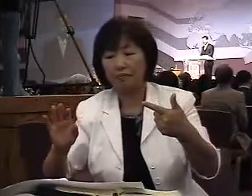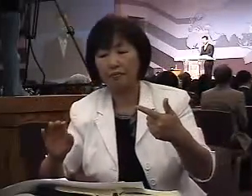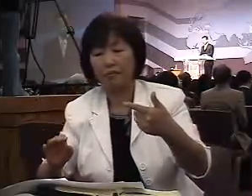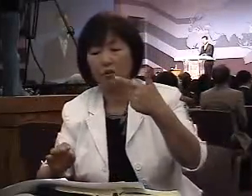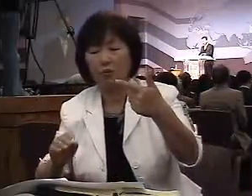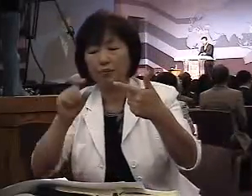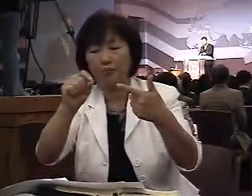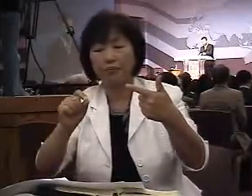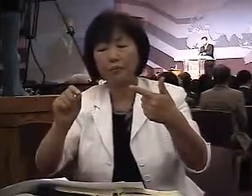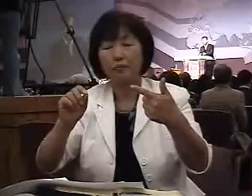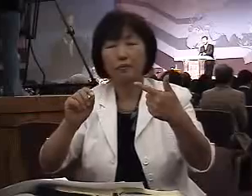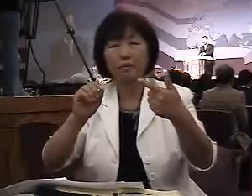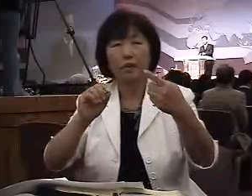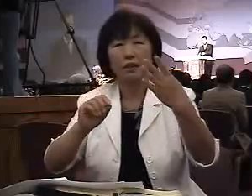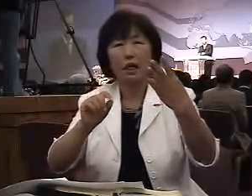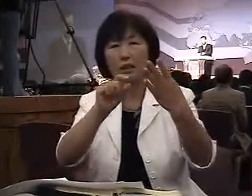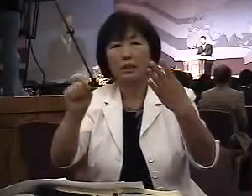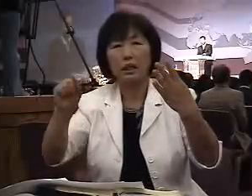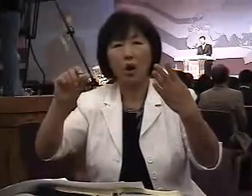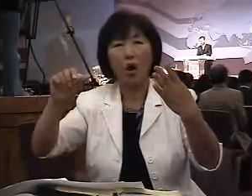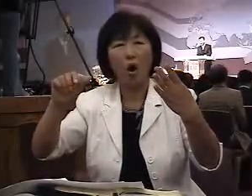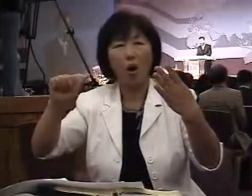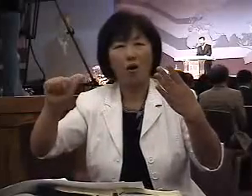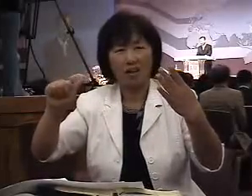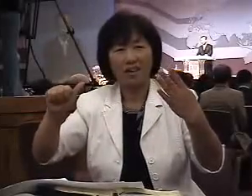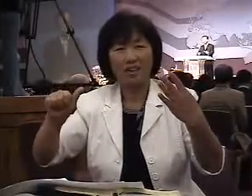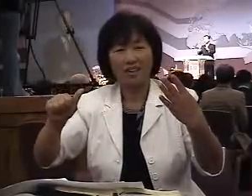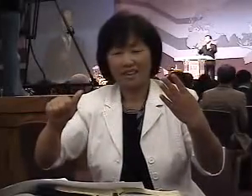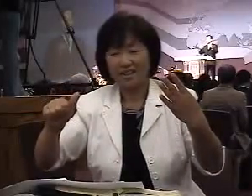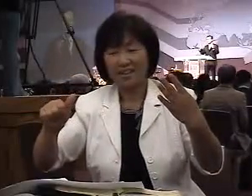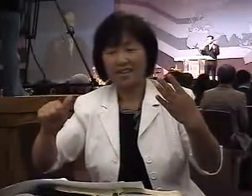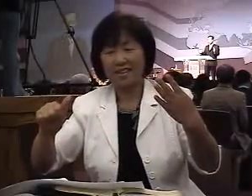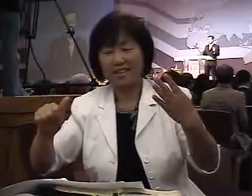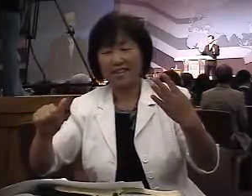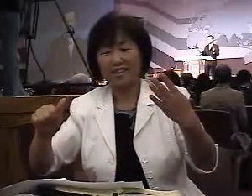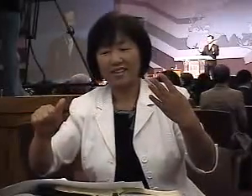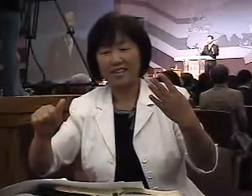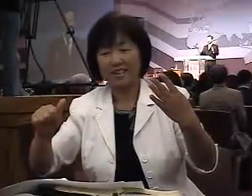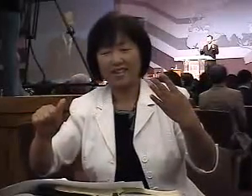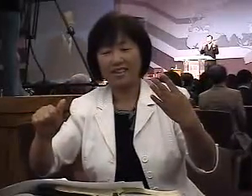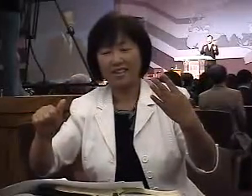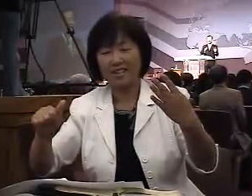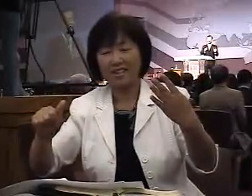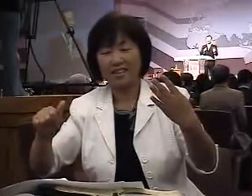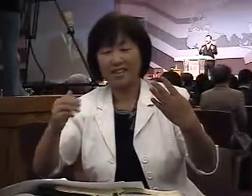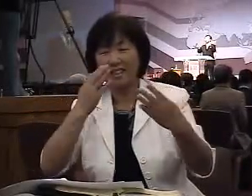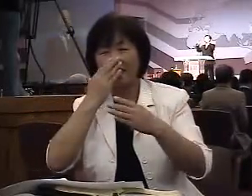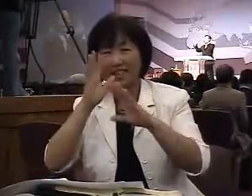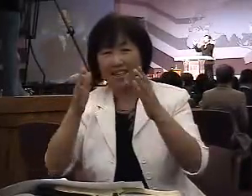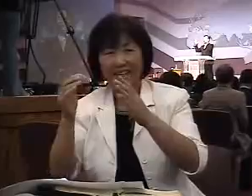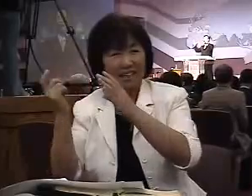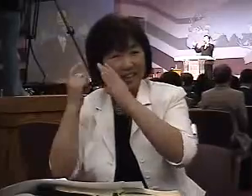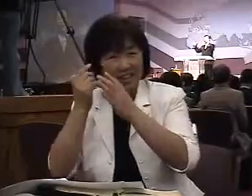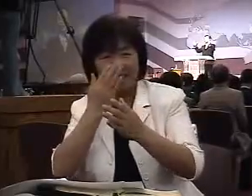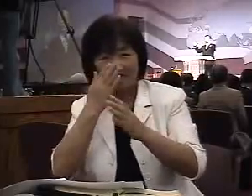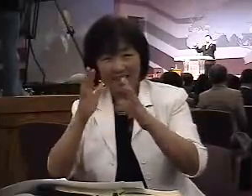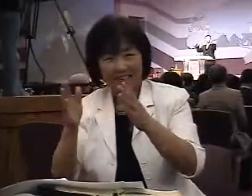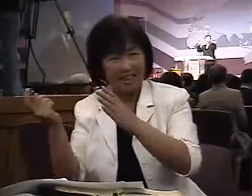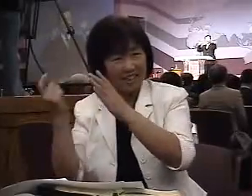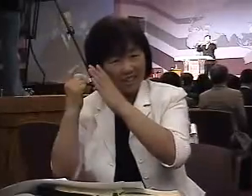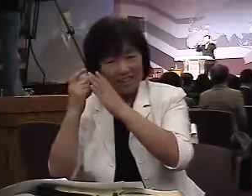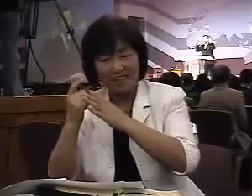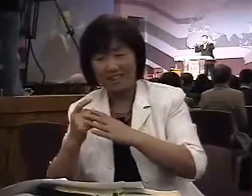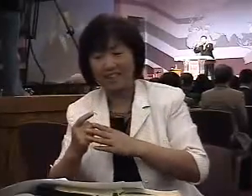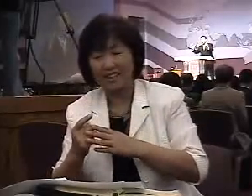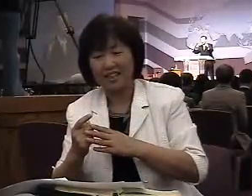주십니다. 여러분 이 신명기 6장 4절과 5절의 말씀은 모든 이스라엘 백성들이 어린아이나 노인이나 할 것